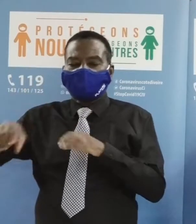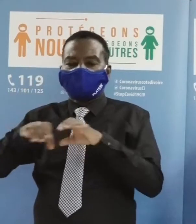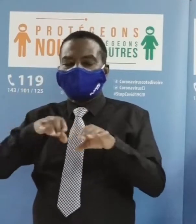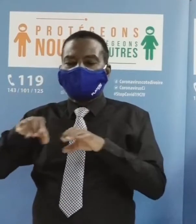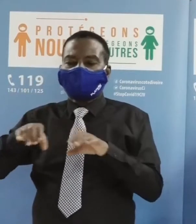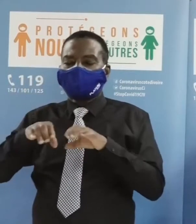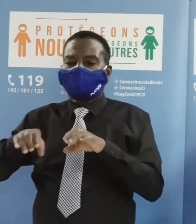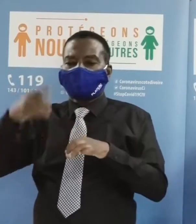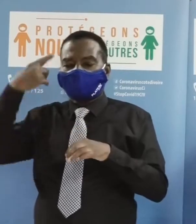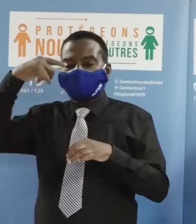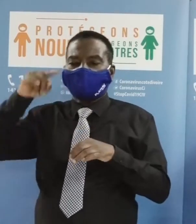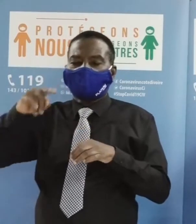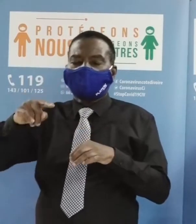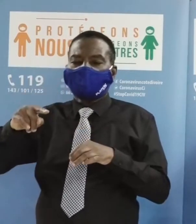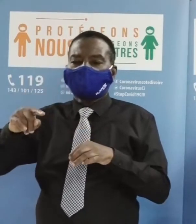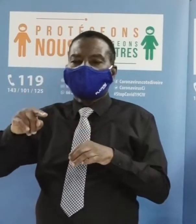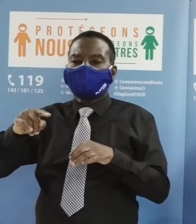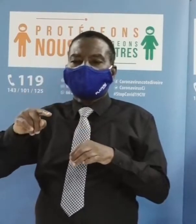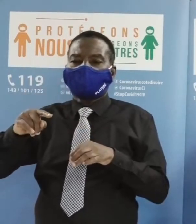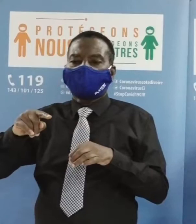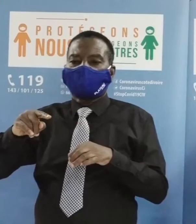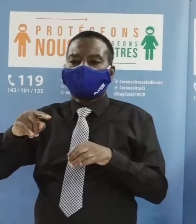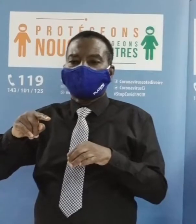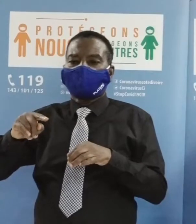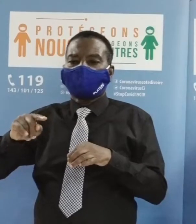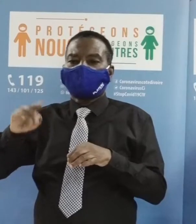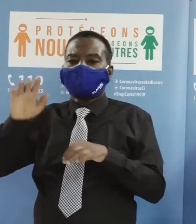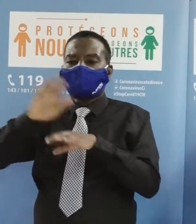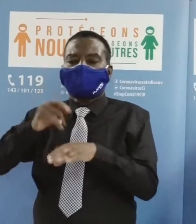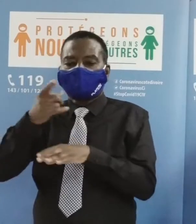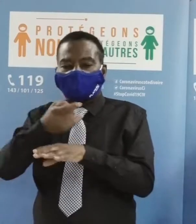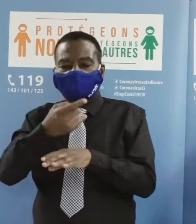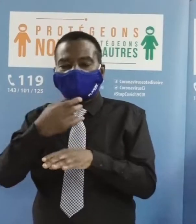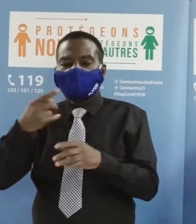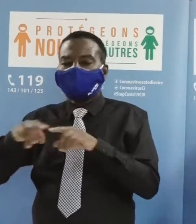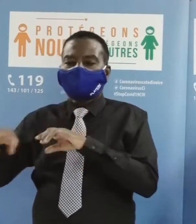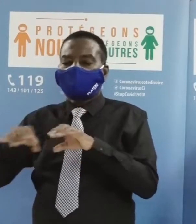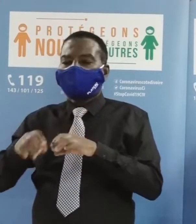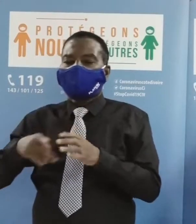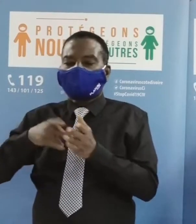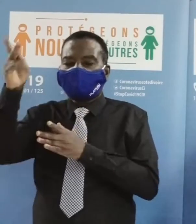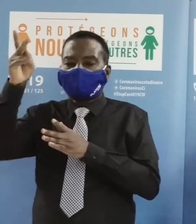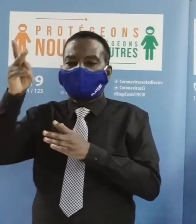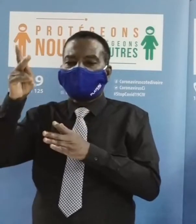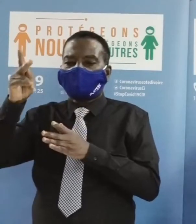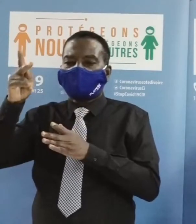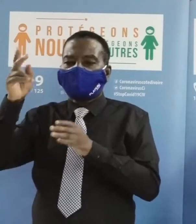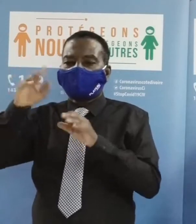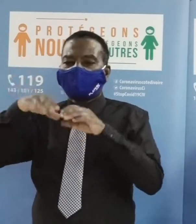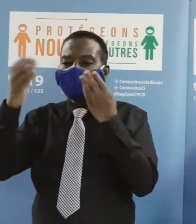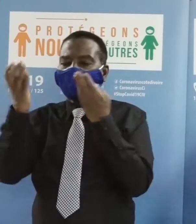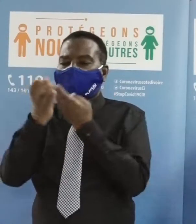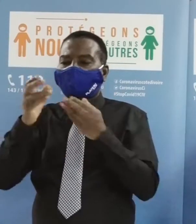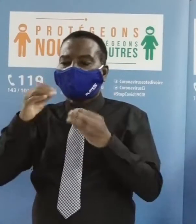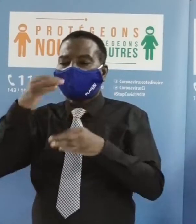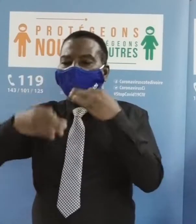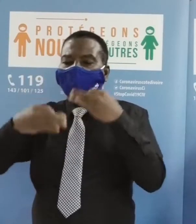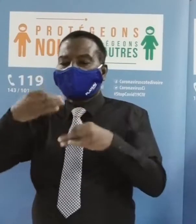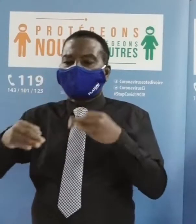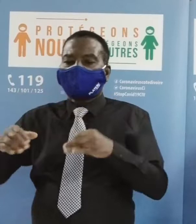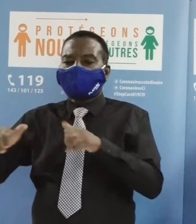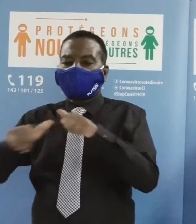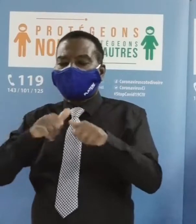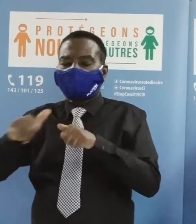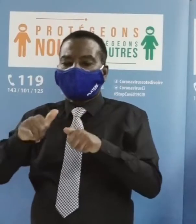fait pour non seulement les interpeller mais le faire payer devant nos auditions des